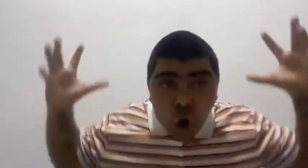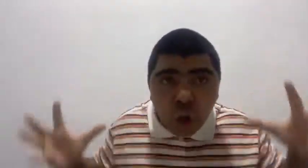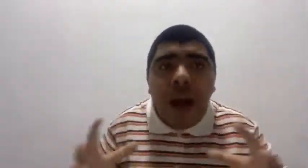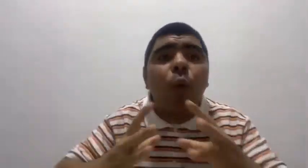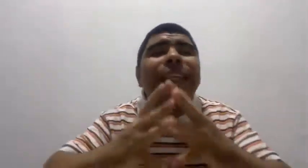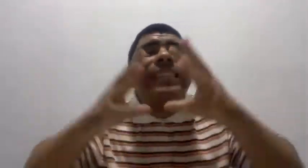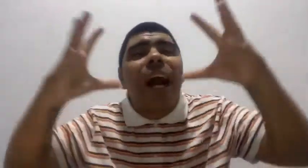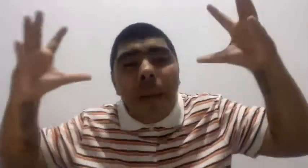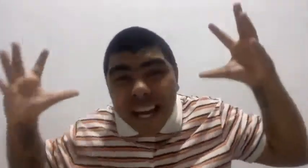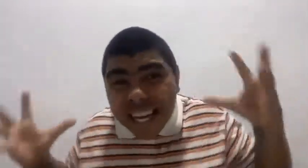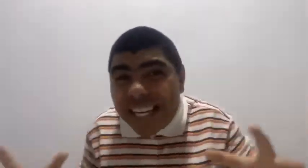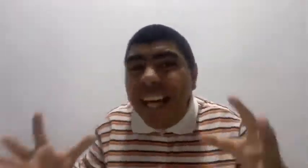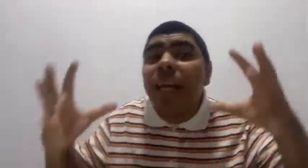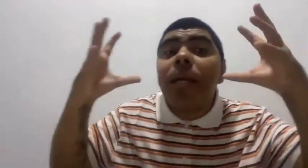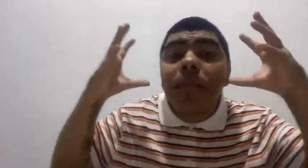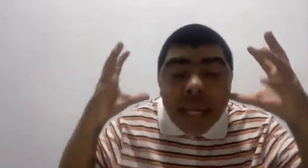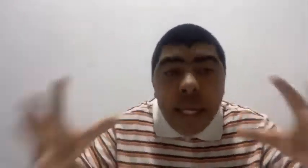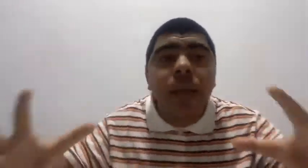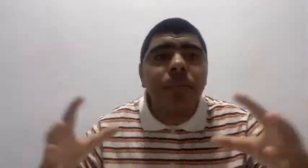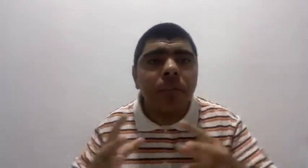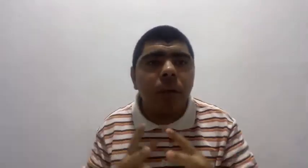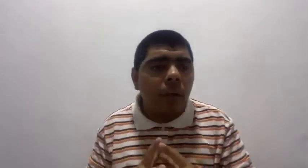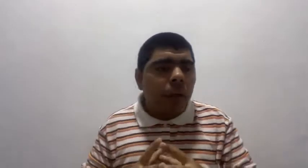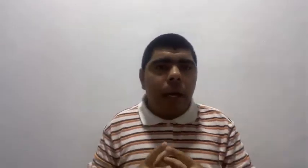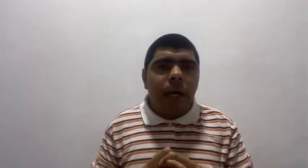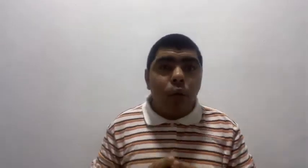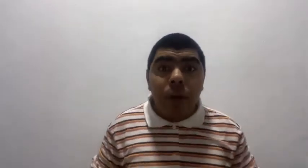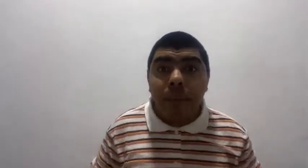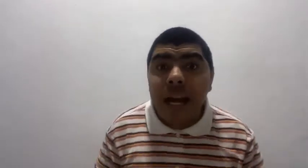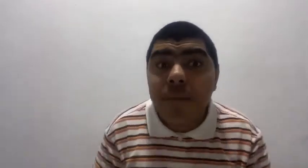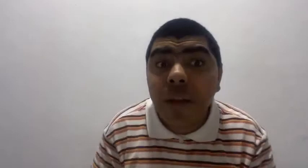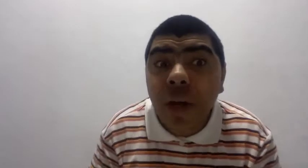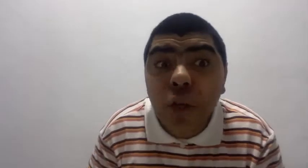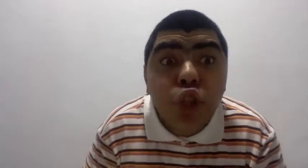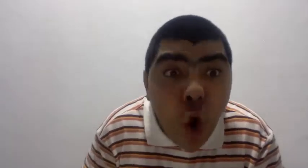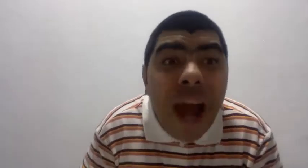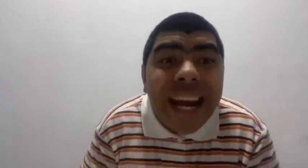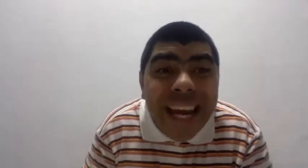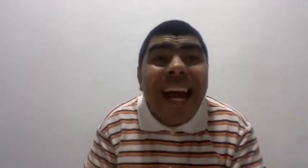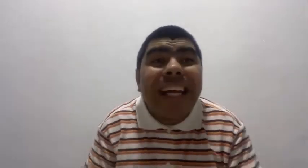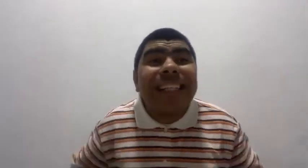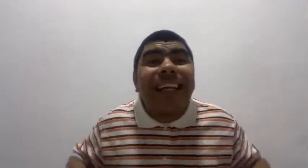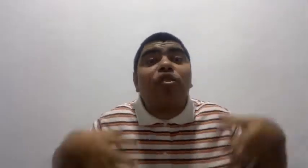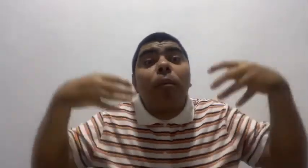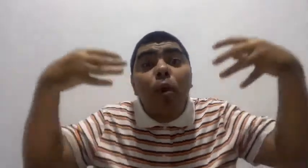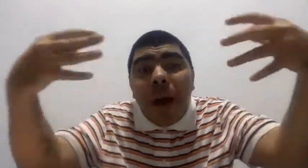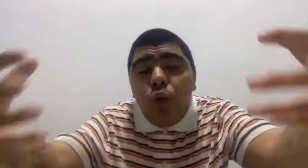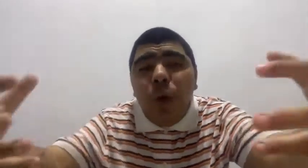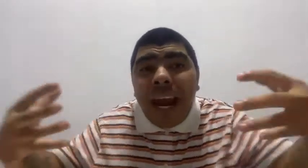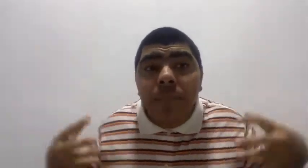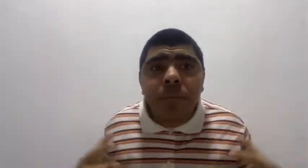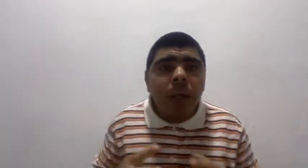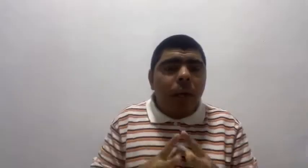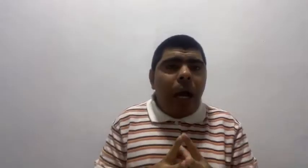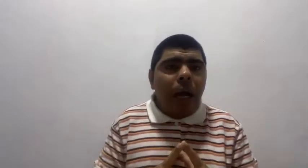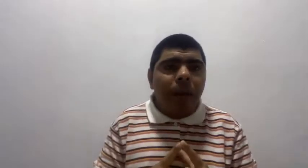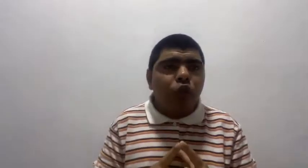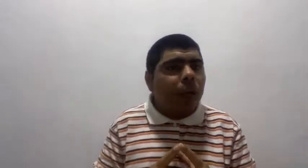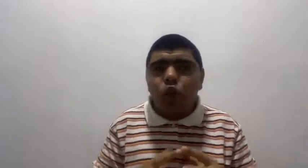toda vuestra manera de vivir. Aleluya, mi alma adora a Dios. Dios anhela que alcancemos madurez. Alabados a Dios, no